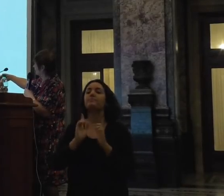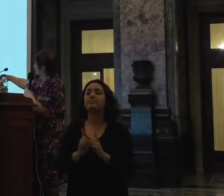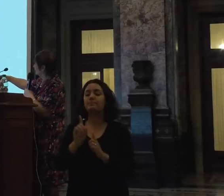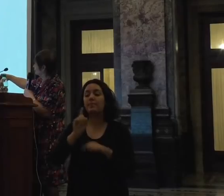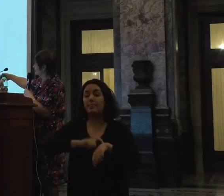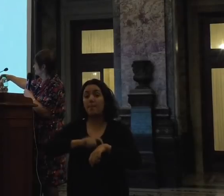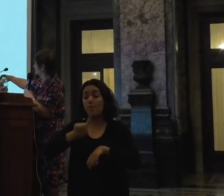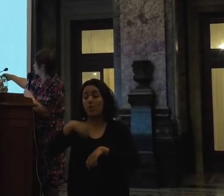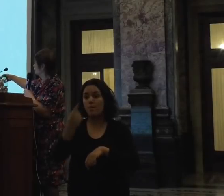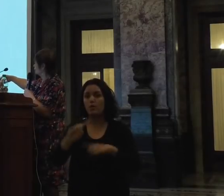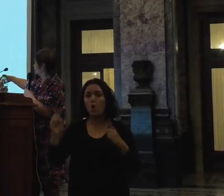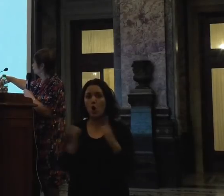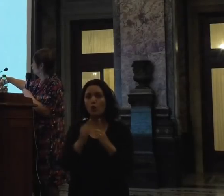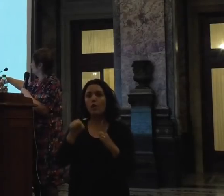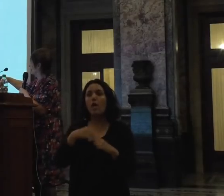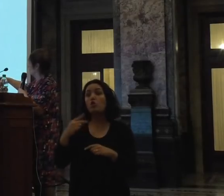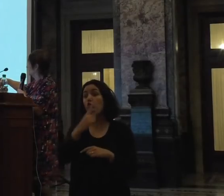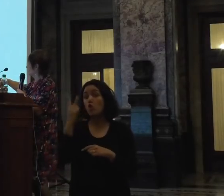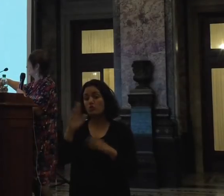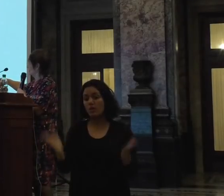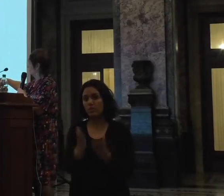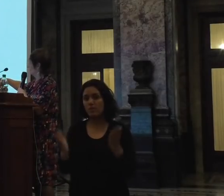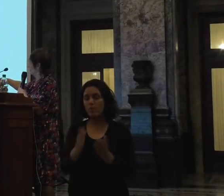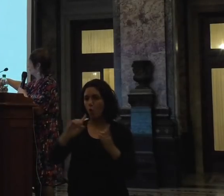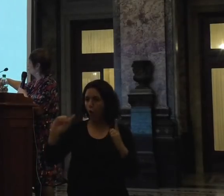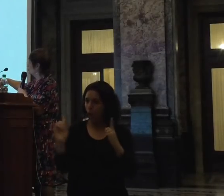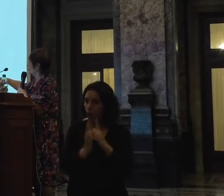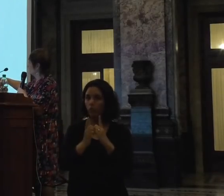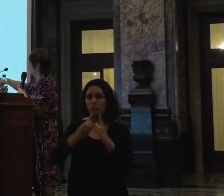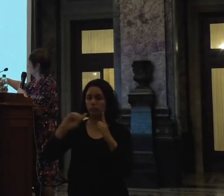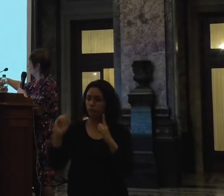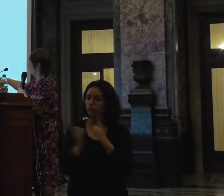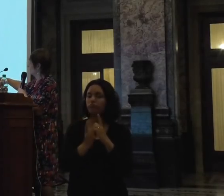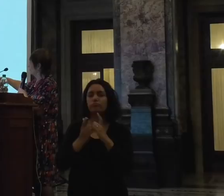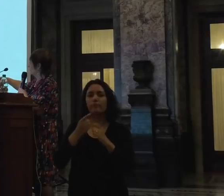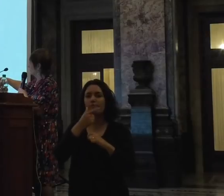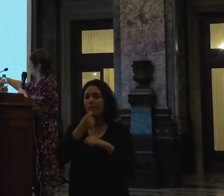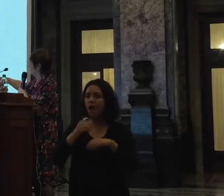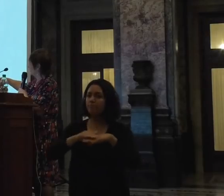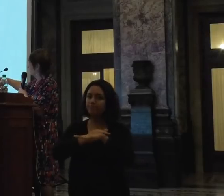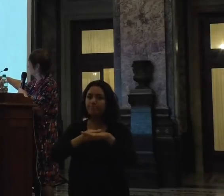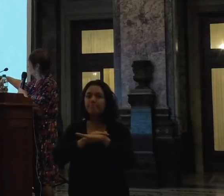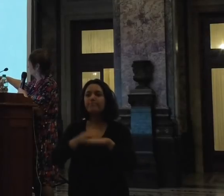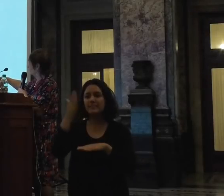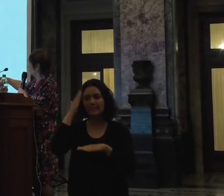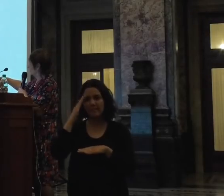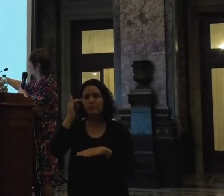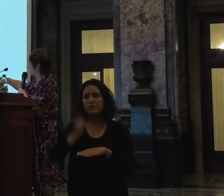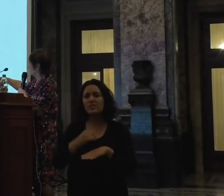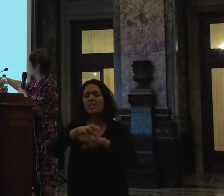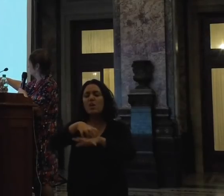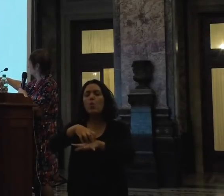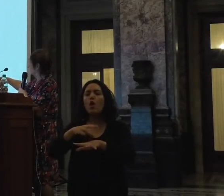van a aparecer dos estímulos muy breves, muy, muy sencillos, que sabemos exactamente qué neuronas las